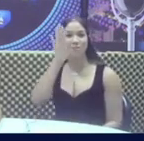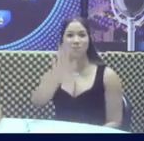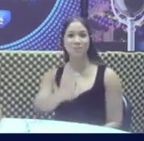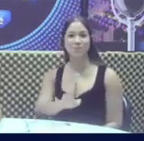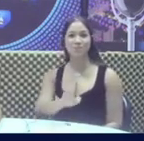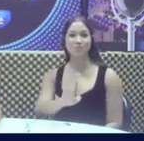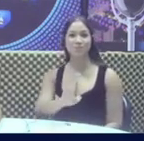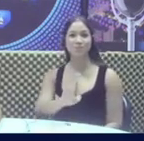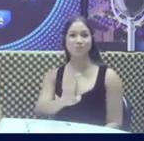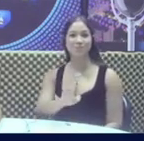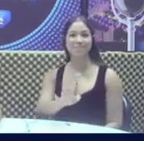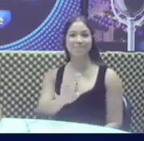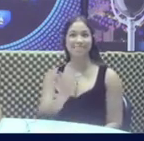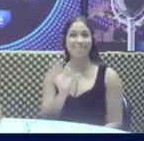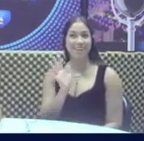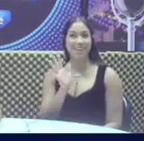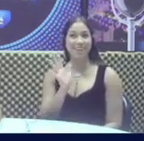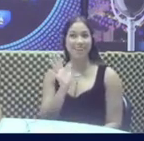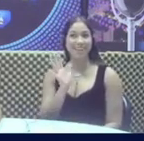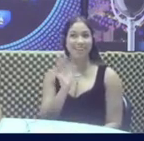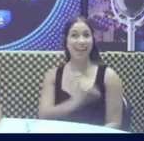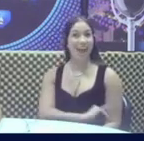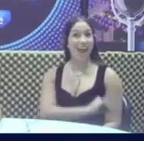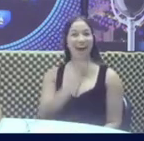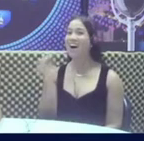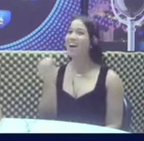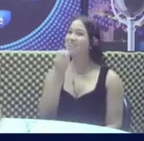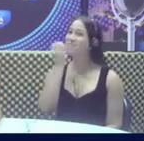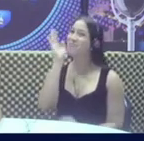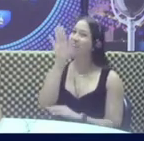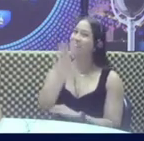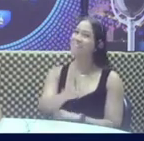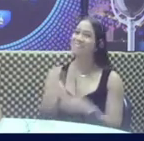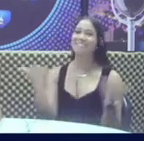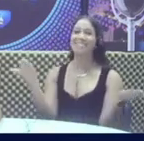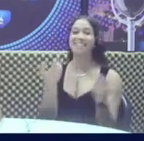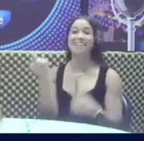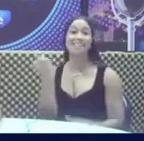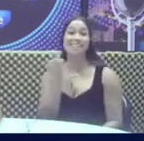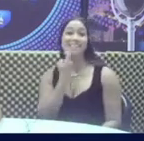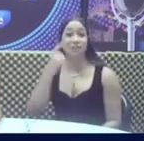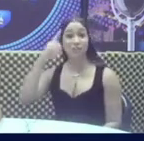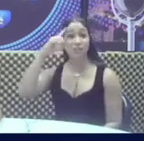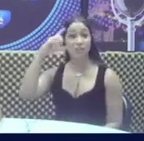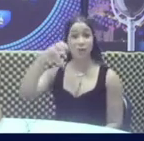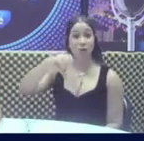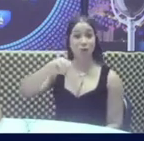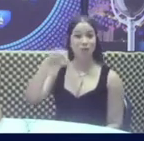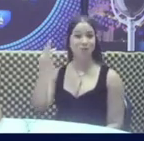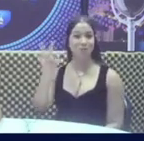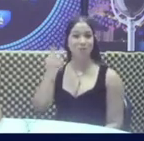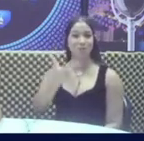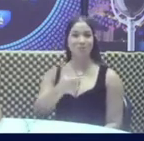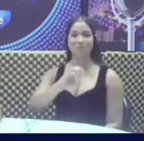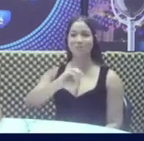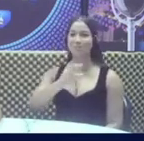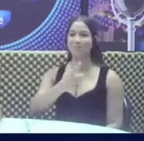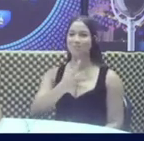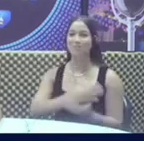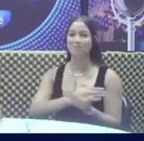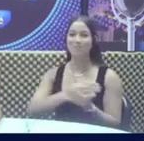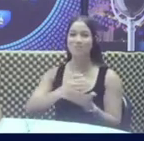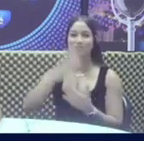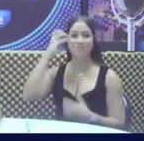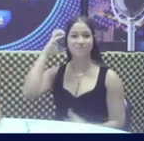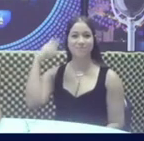tarde. Olá, boa tarde. Olá, boa tarde. Hoje é sexta-feira, dia 9 de fevereiro de 2024. Está no ar a Rádio